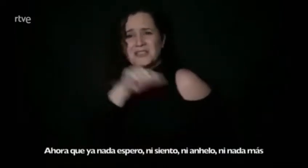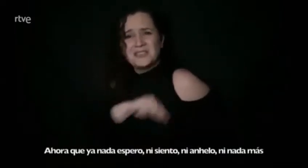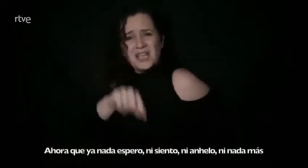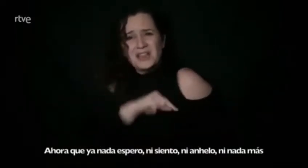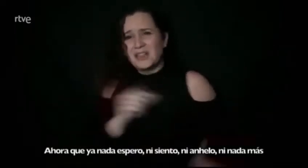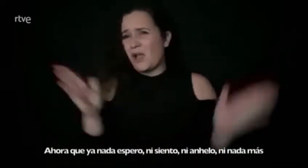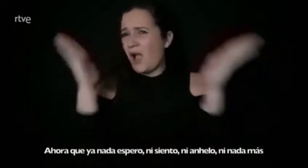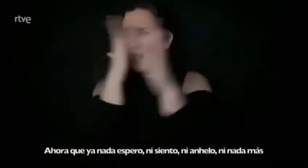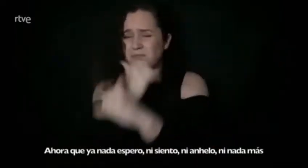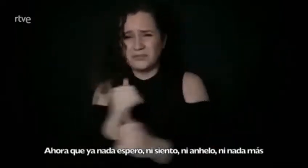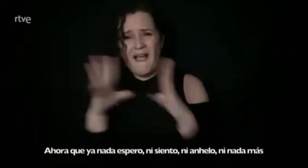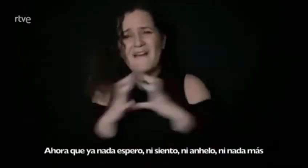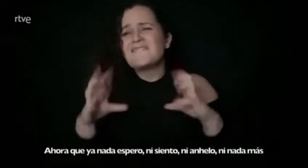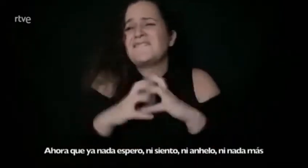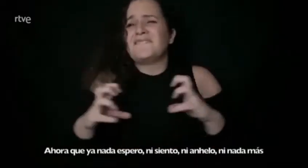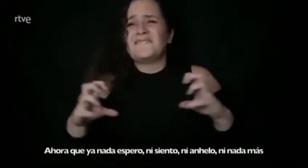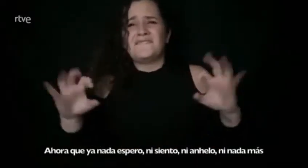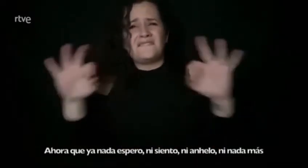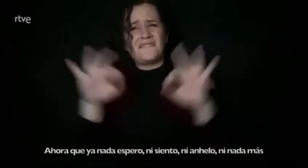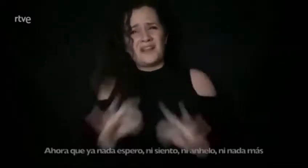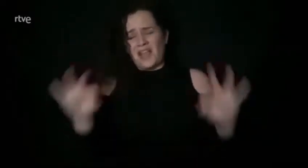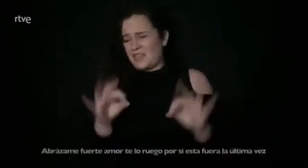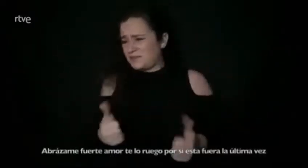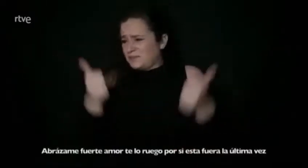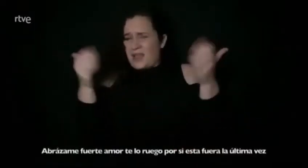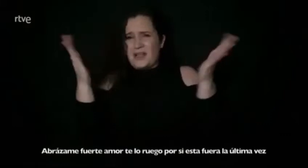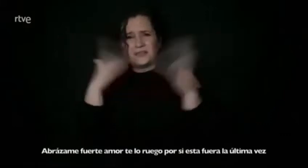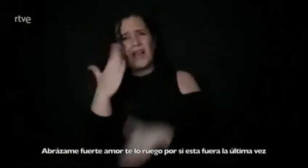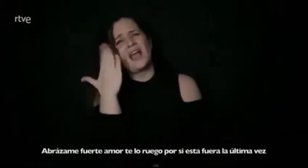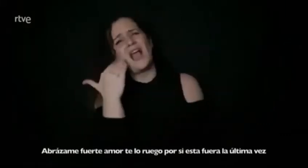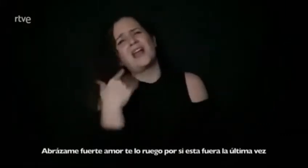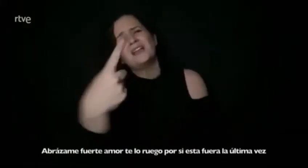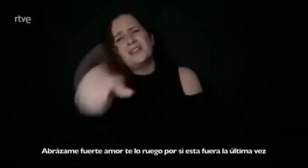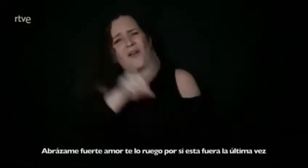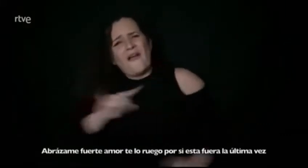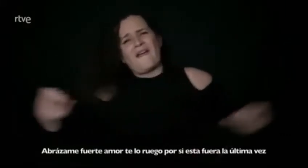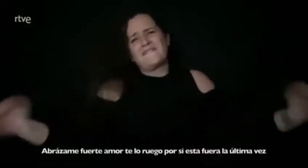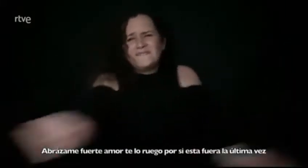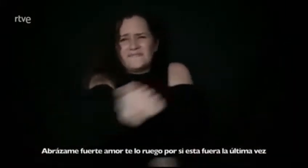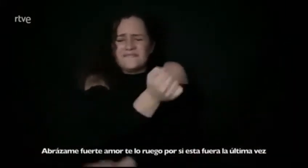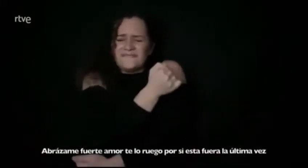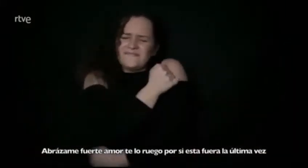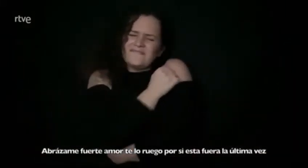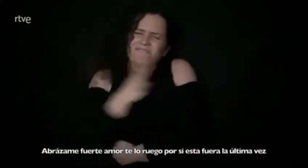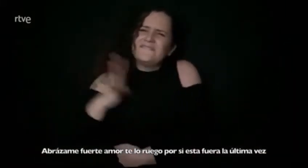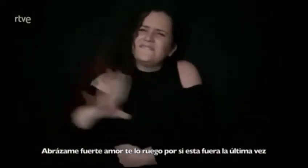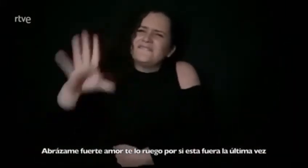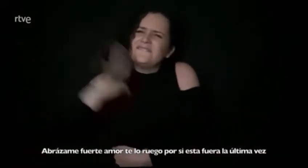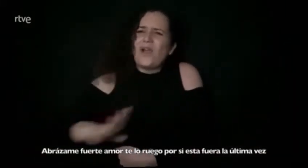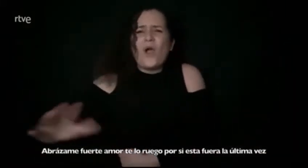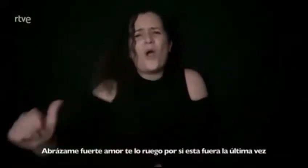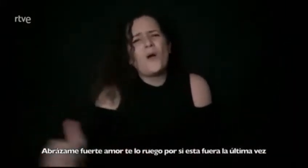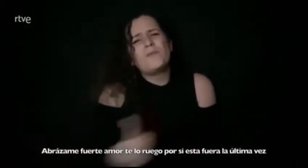siento, ni anhelo, ni nada más, abrázame fuerte, amor, te lo ruego, por si esta fuera